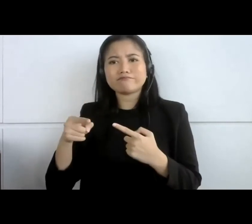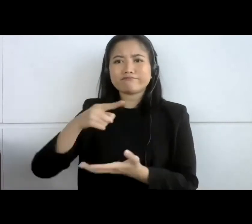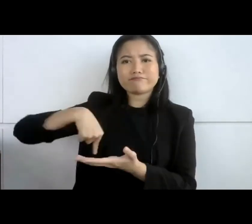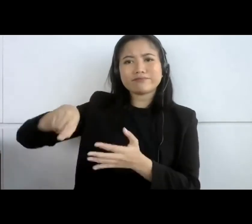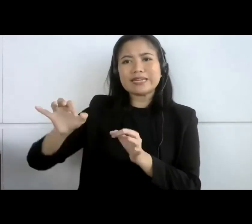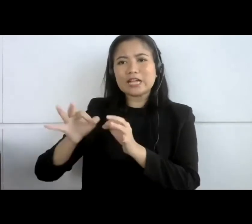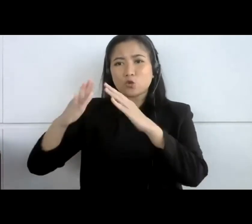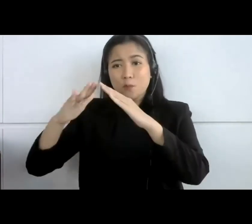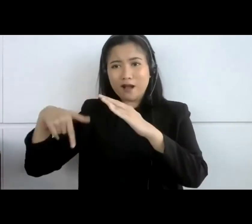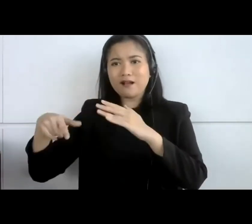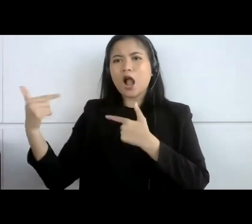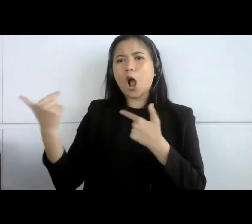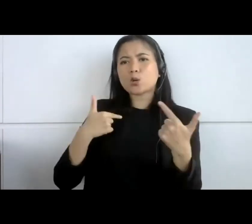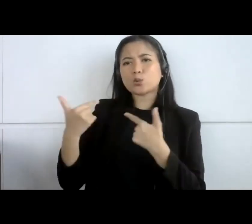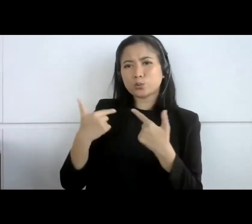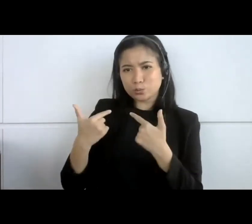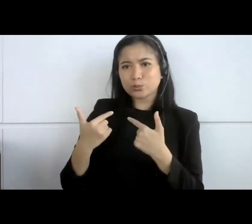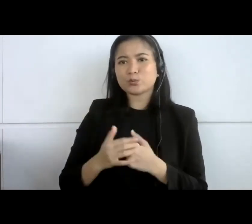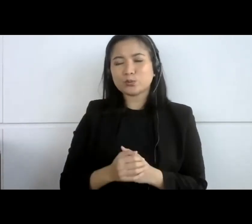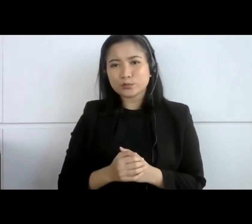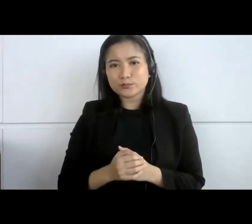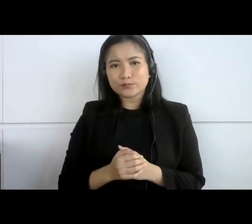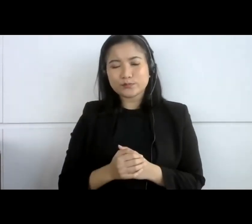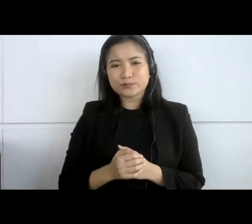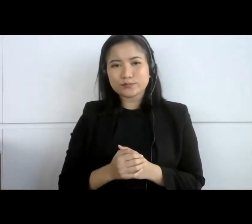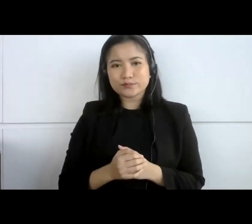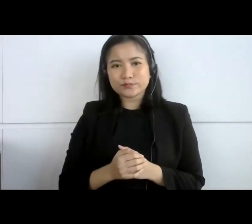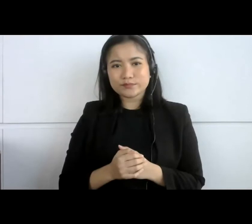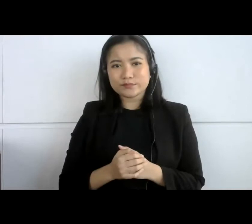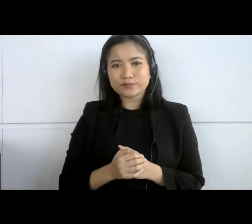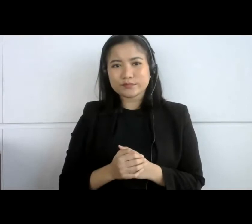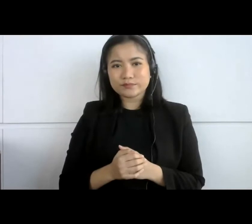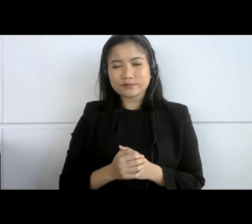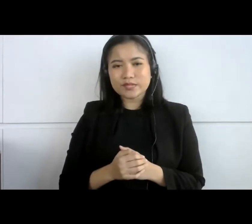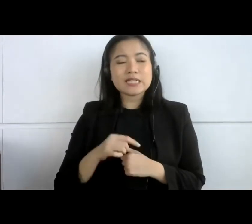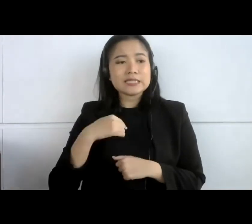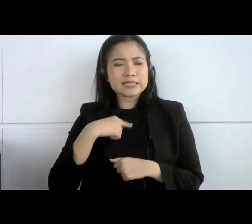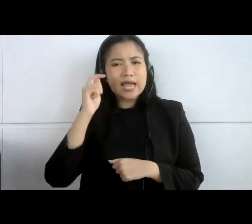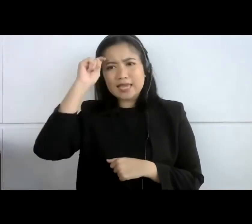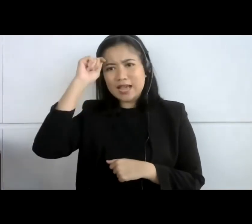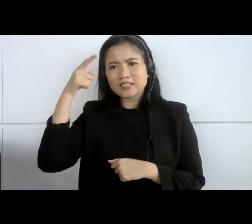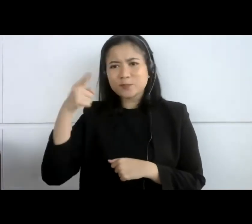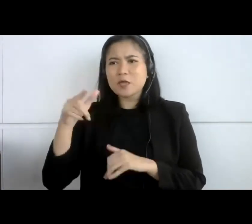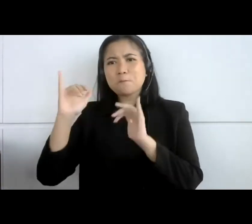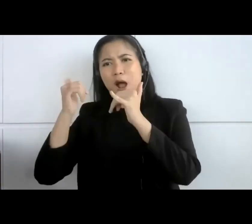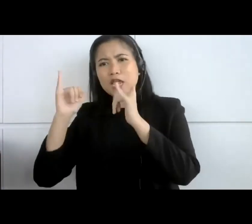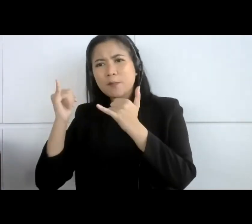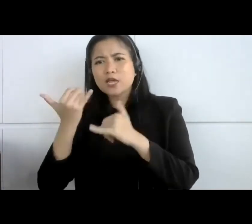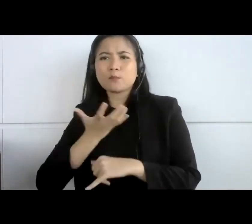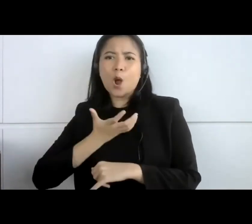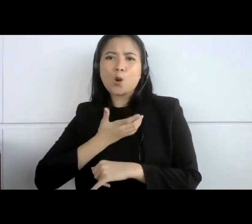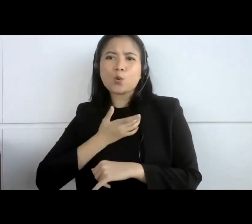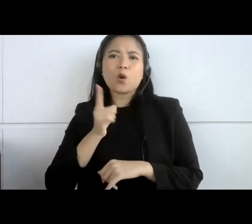rumah. Dan kebanyakan saya lebih ingat bermain daripada belajar.